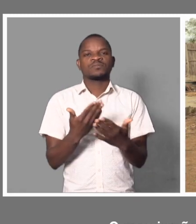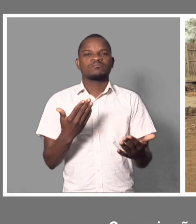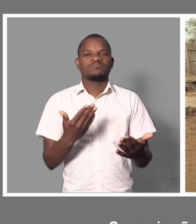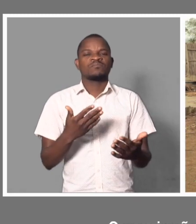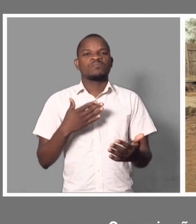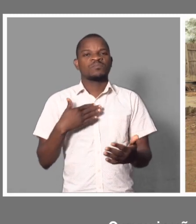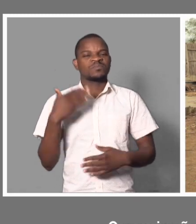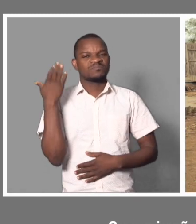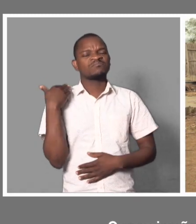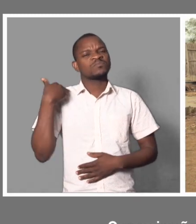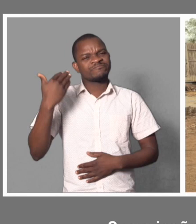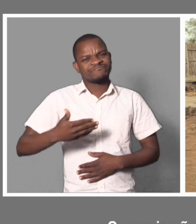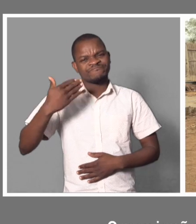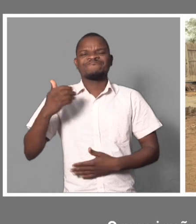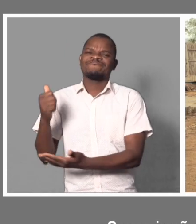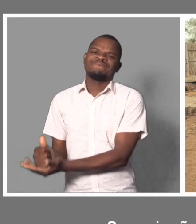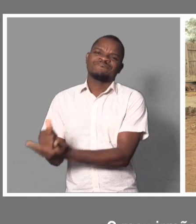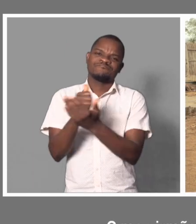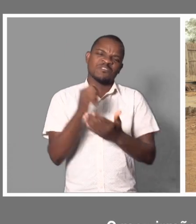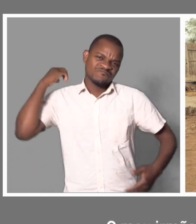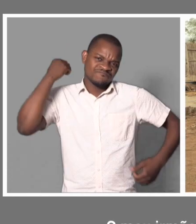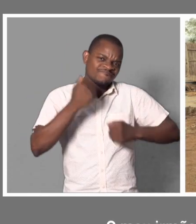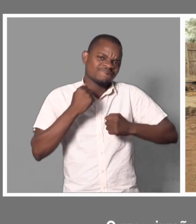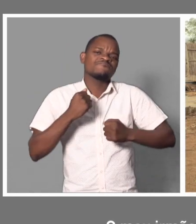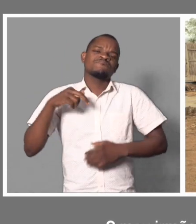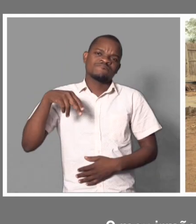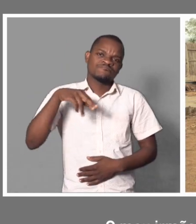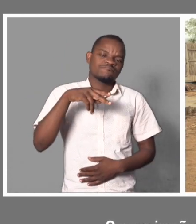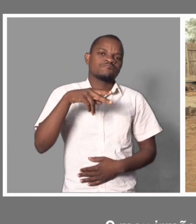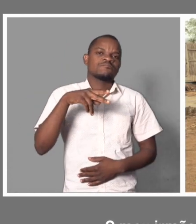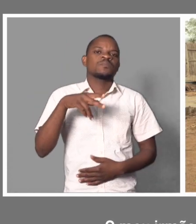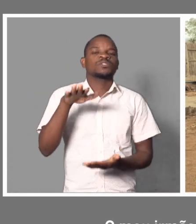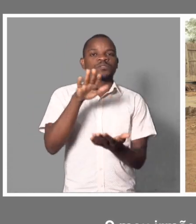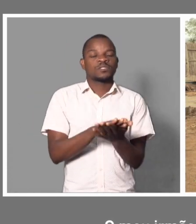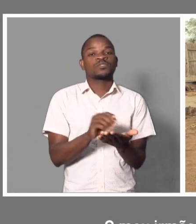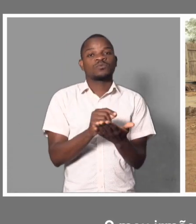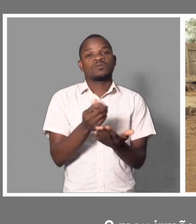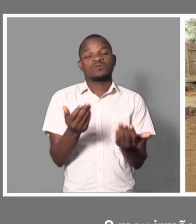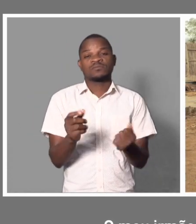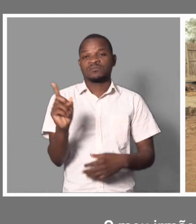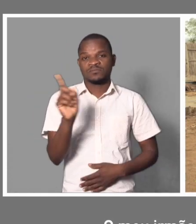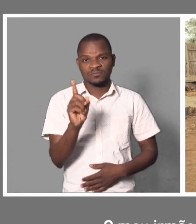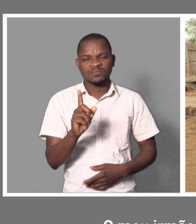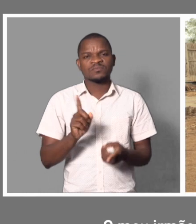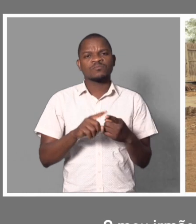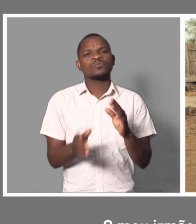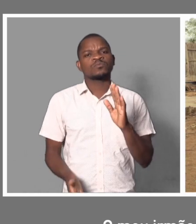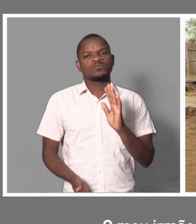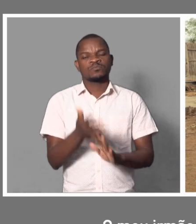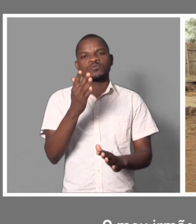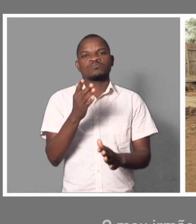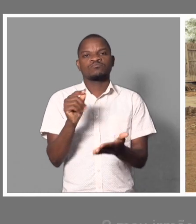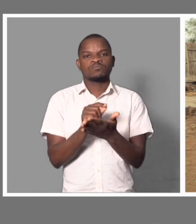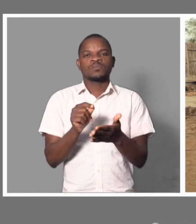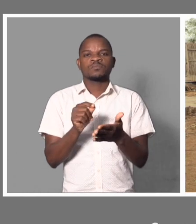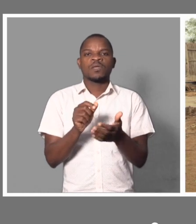meu irmão é quem me ajudava, fazia menéca para eu conseguir andar, locomover, não